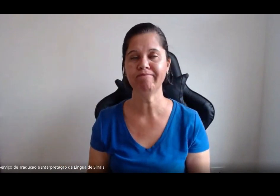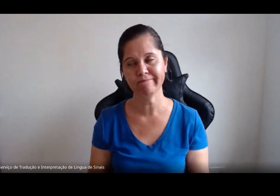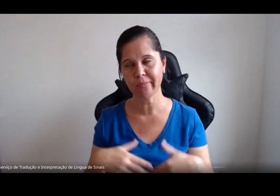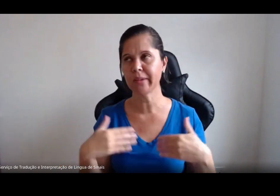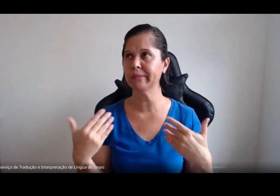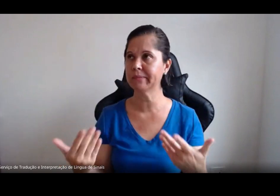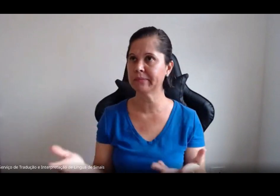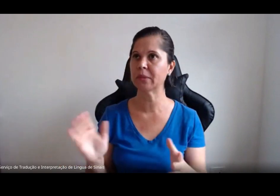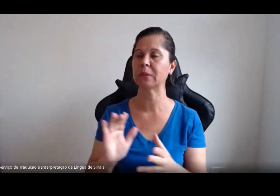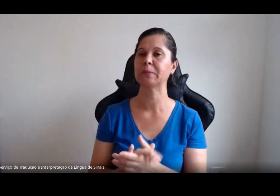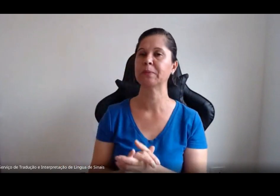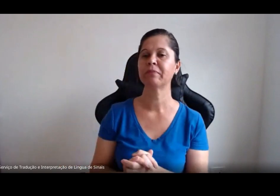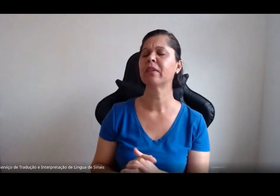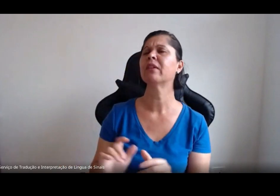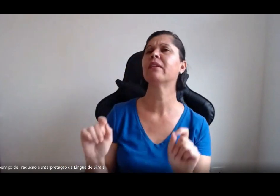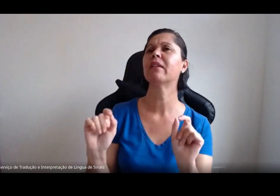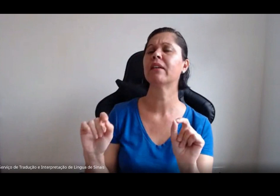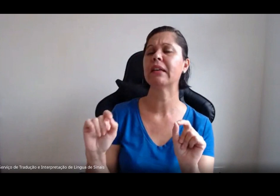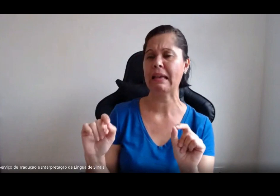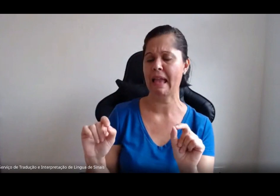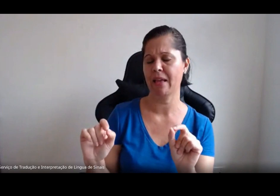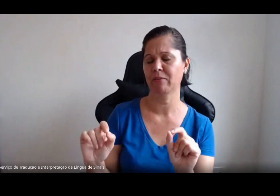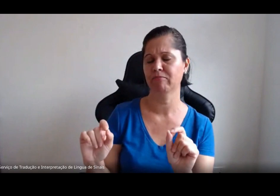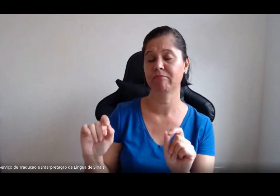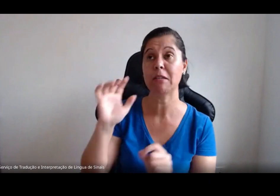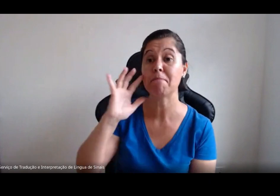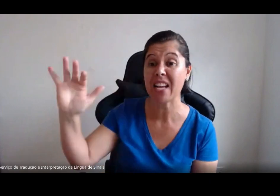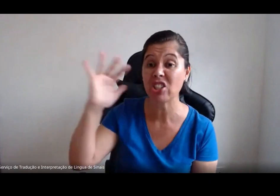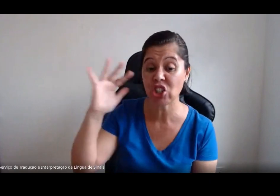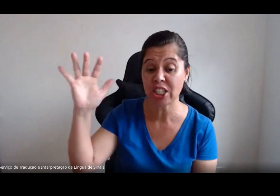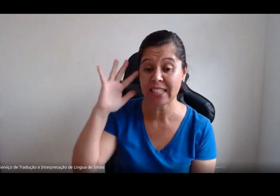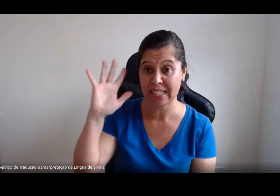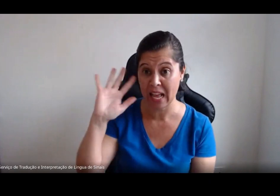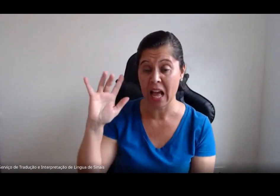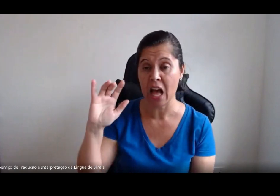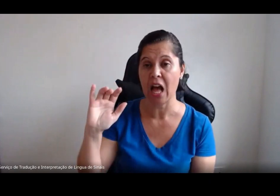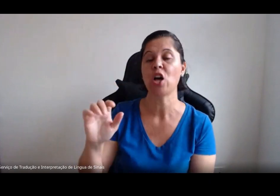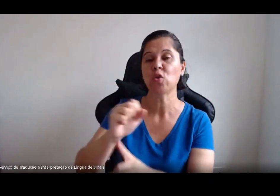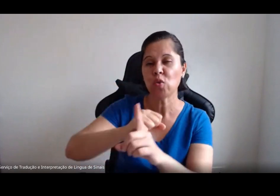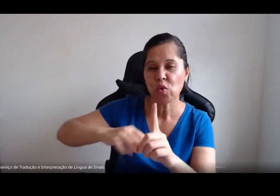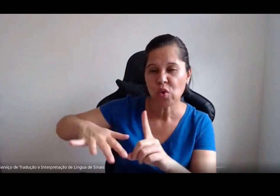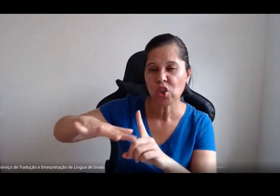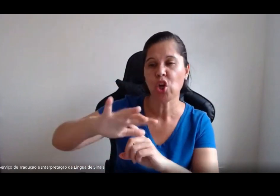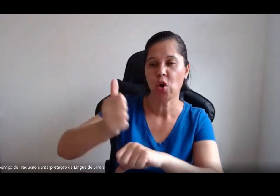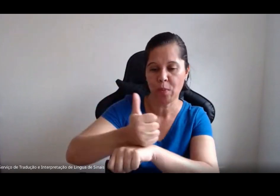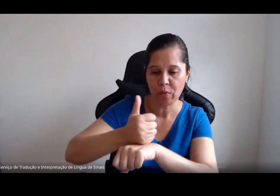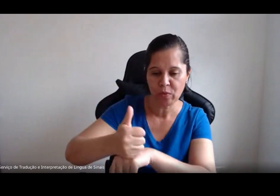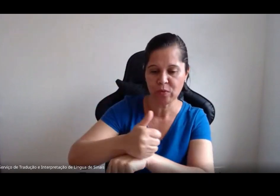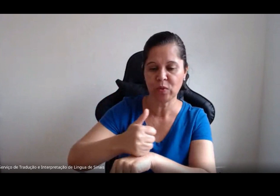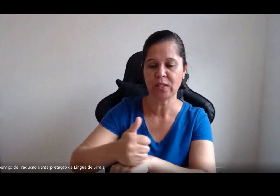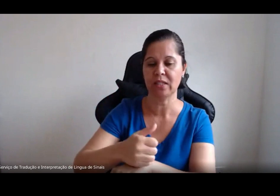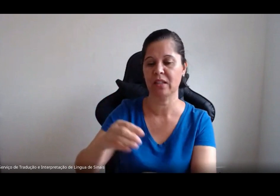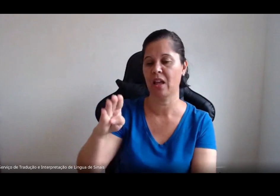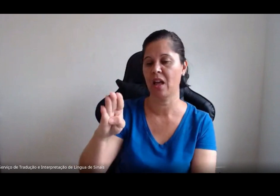Quem poderia supor que, curiosamente, Pierre Bourdieu um dos maiores sociólogos, intelectuais